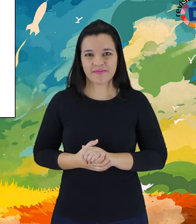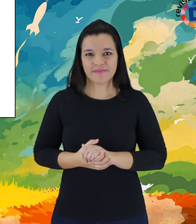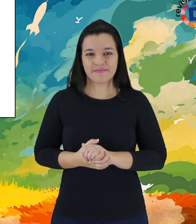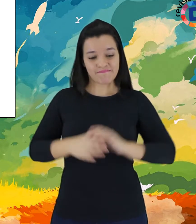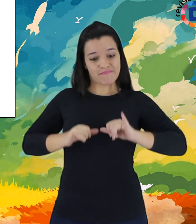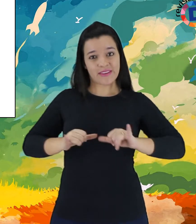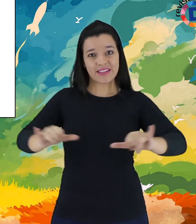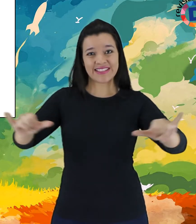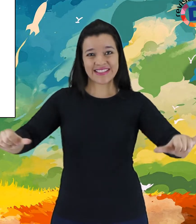Serviço: